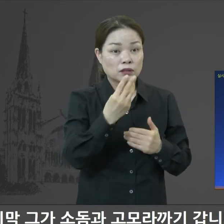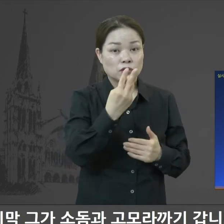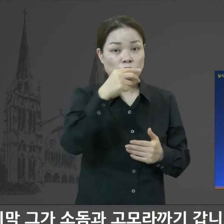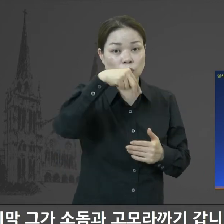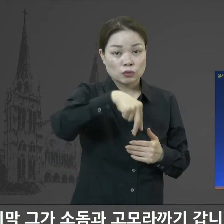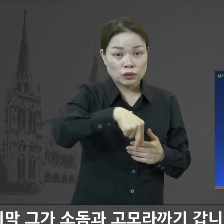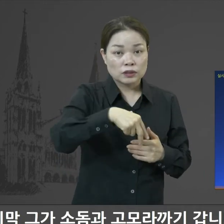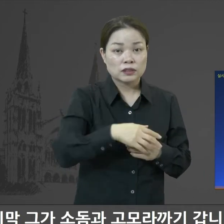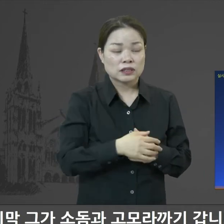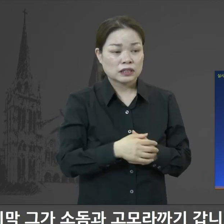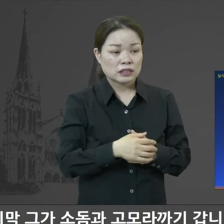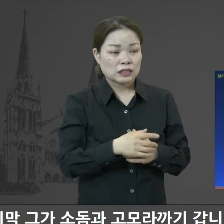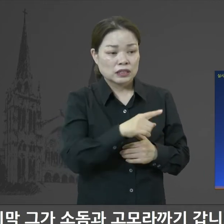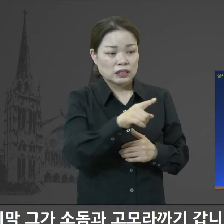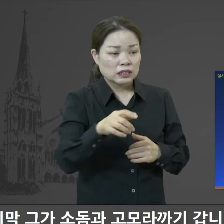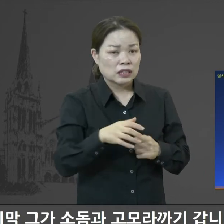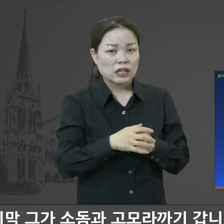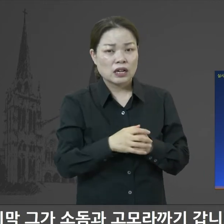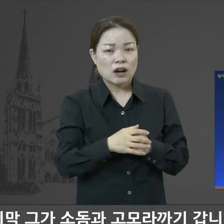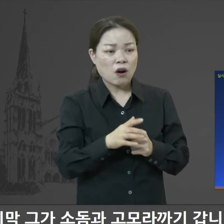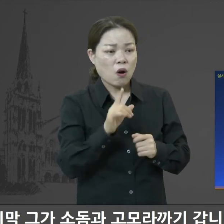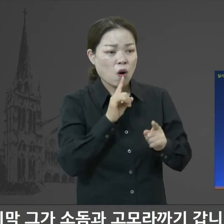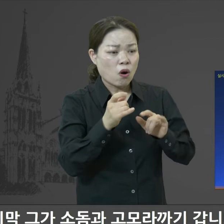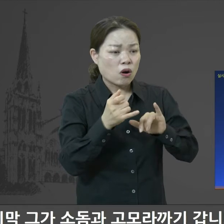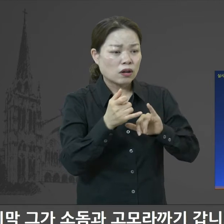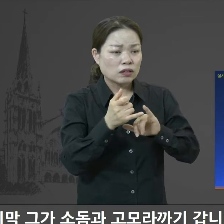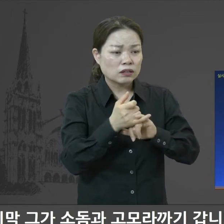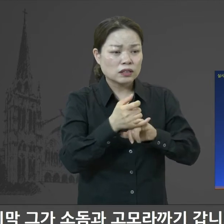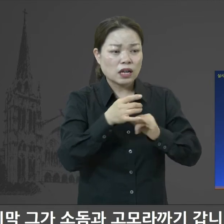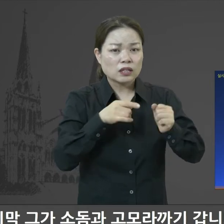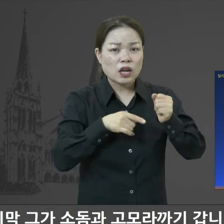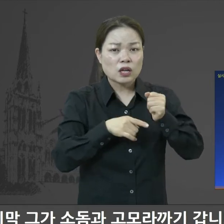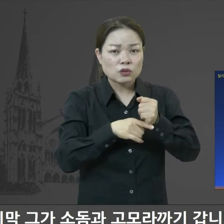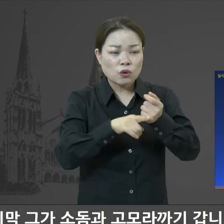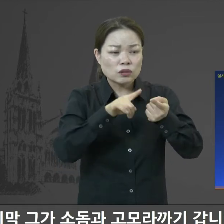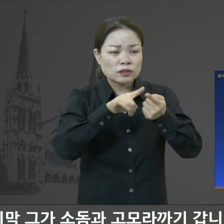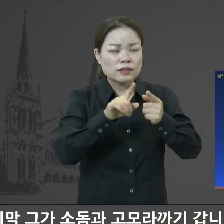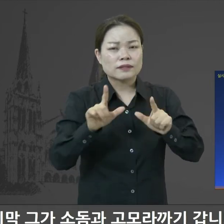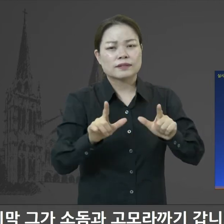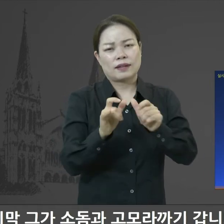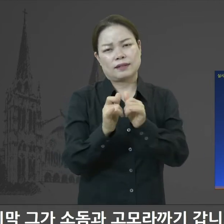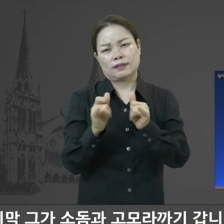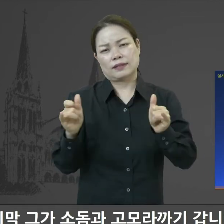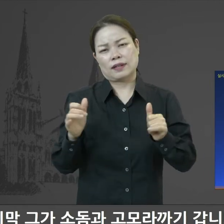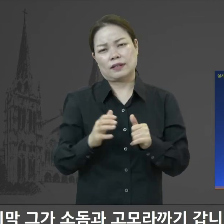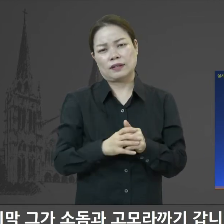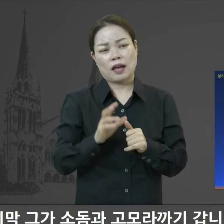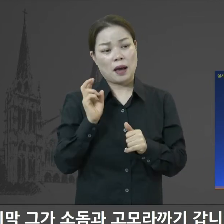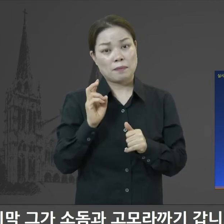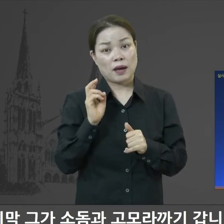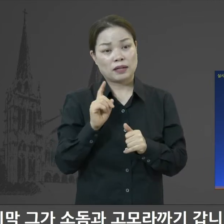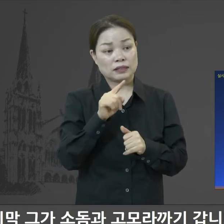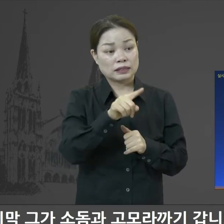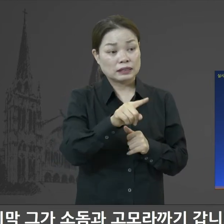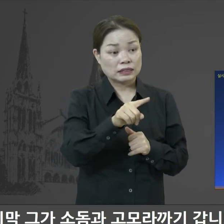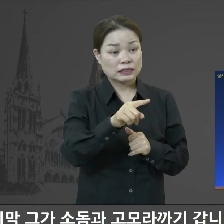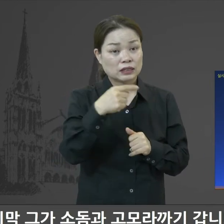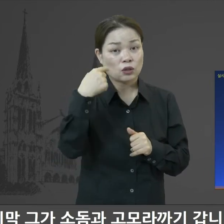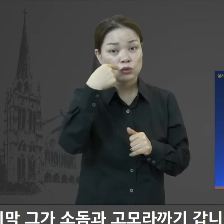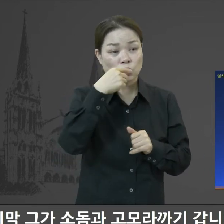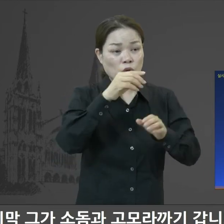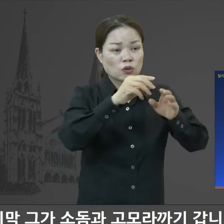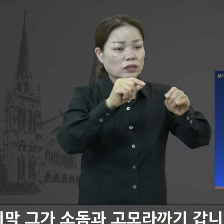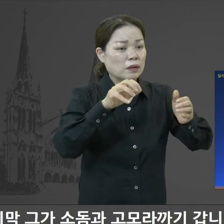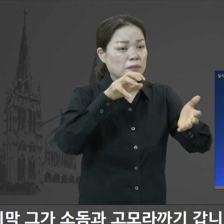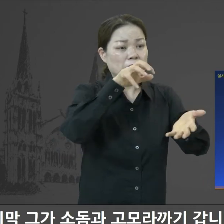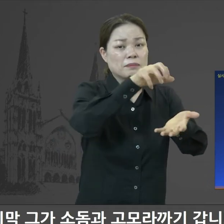롯이 이득의 논리가 아니라 언약의 논리를 따라서 살아가는 자였다면 그는 아마도 그 소돔과 고모라의